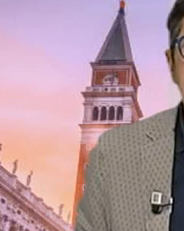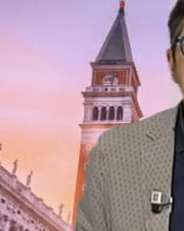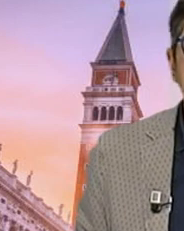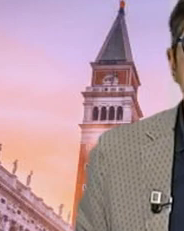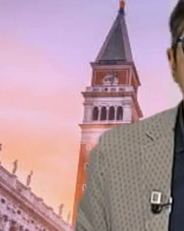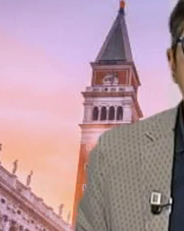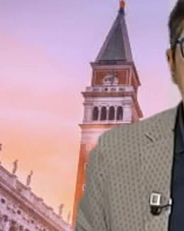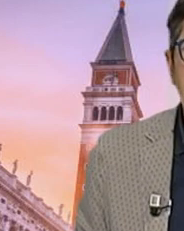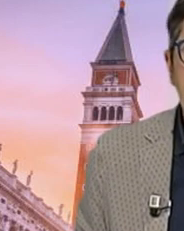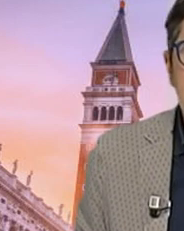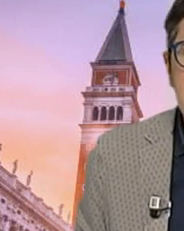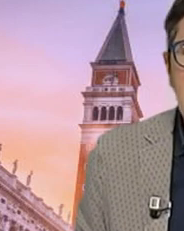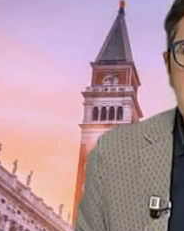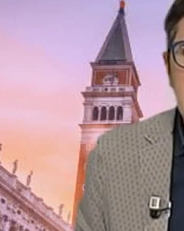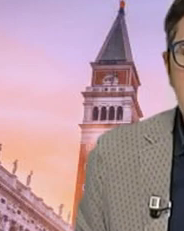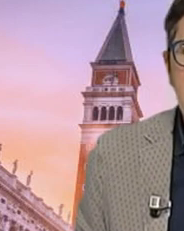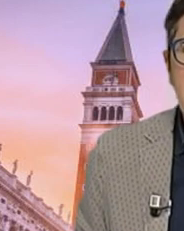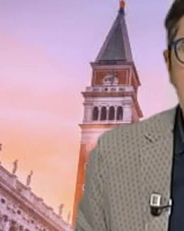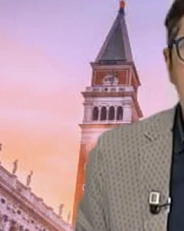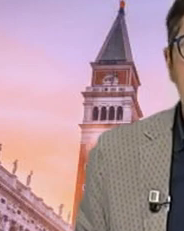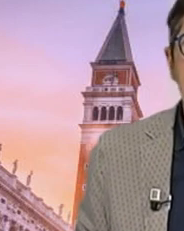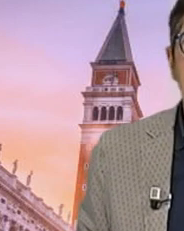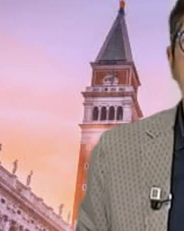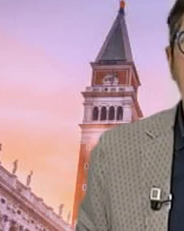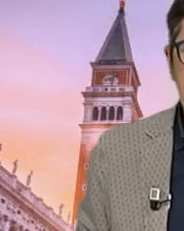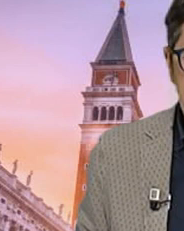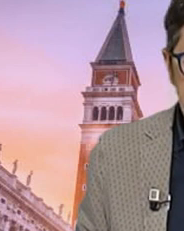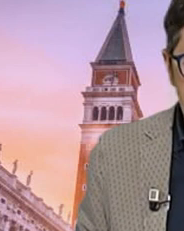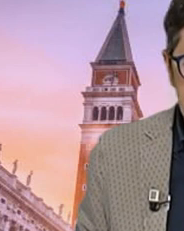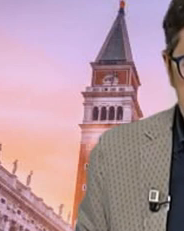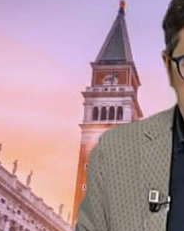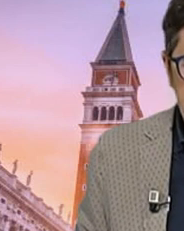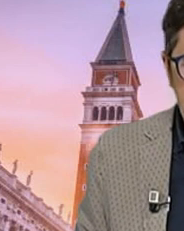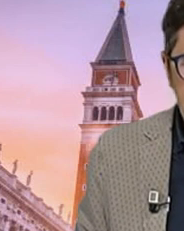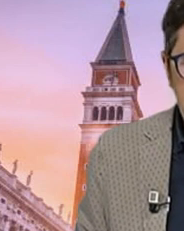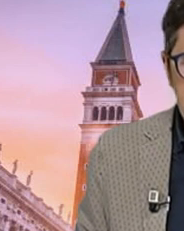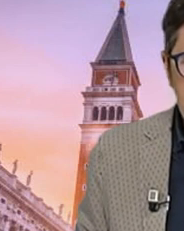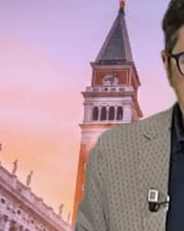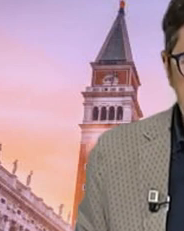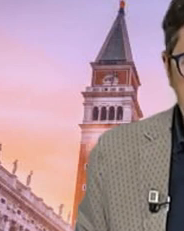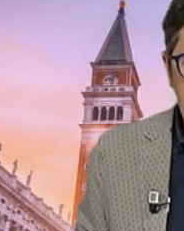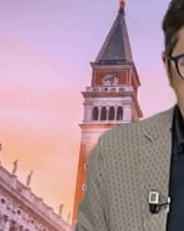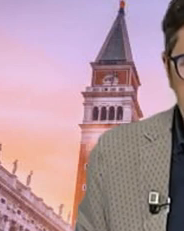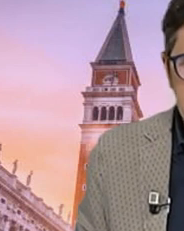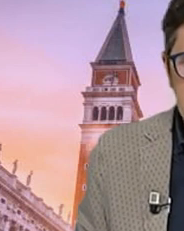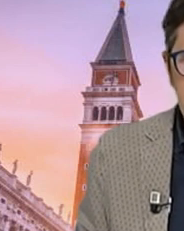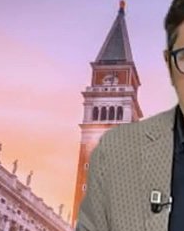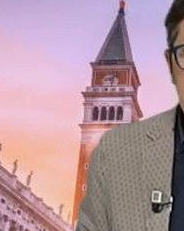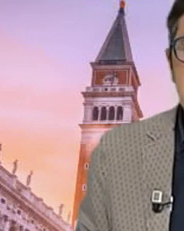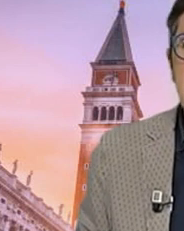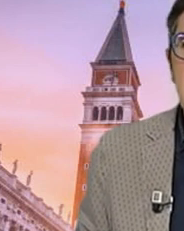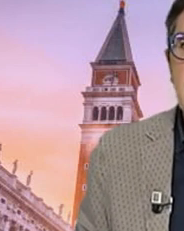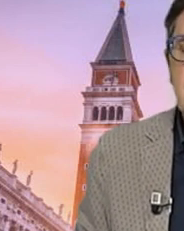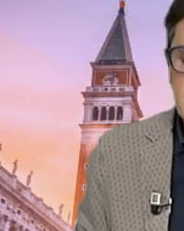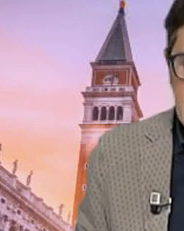che si stanno portando avanti a jesolo in particolare in vista della prossima stagione estiva è stato presentato il progetto jesolo destinazione